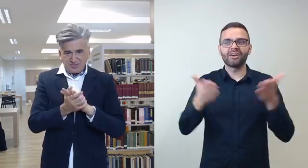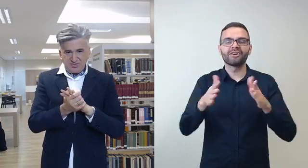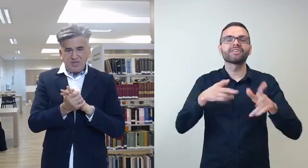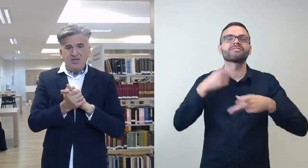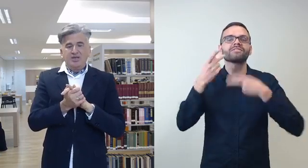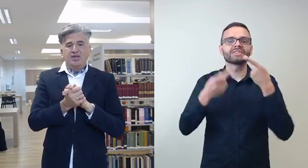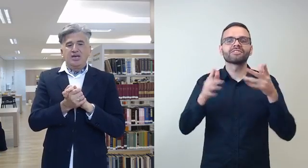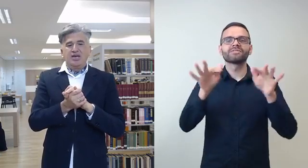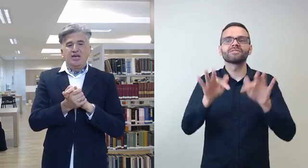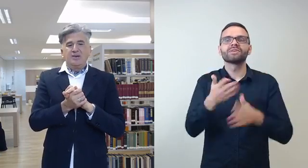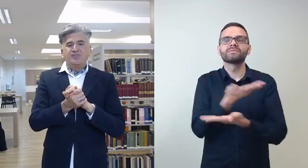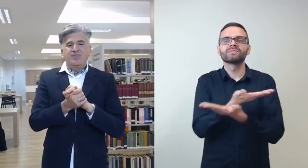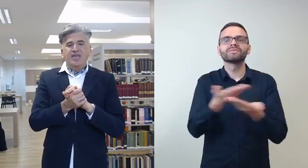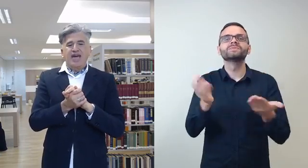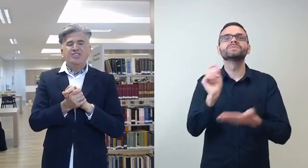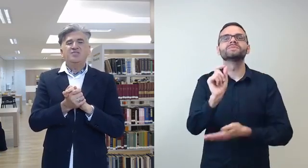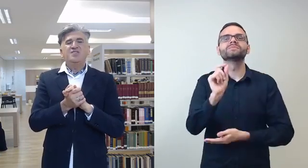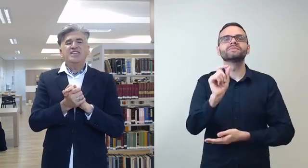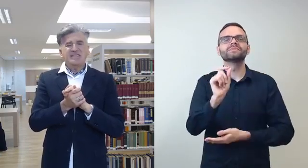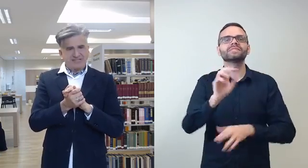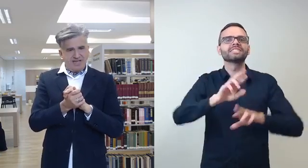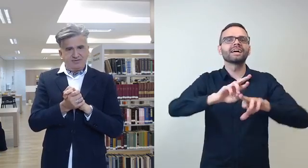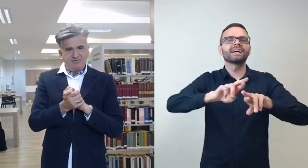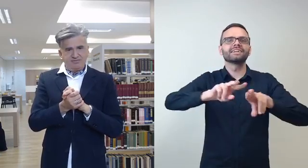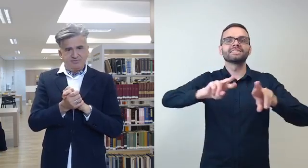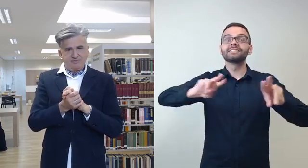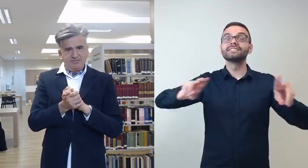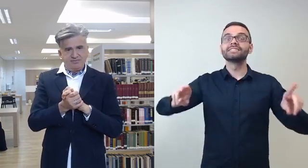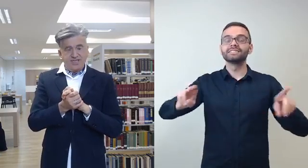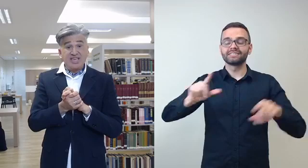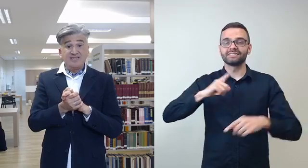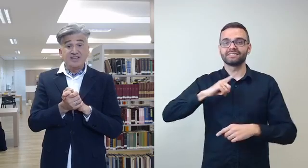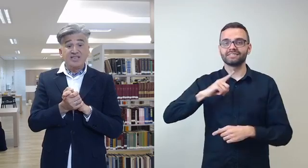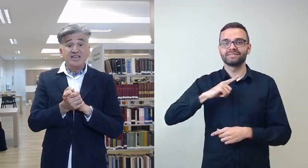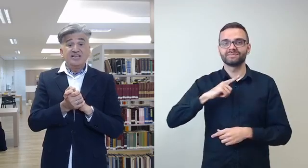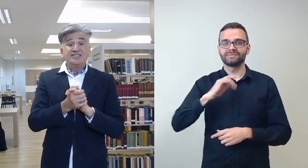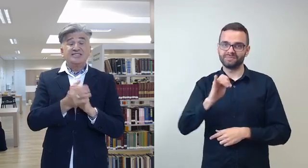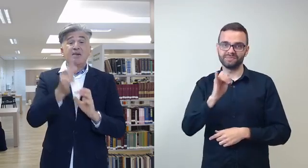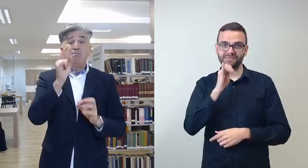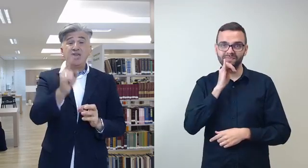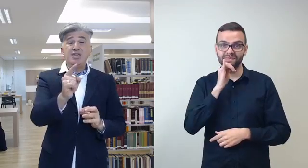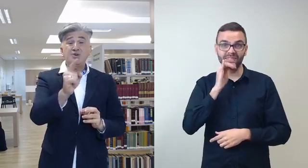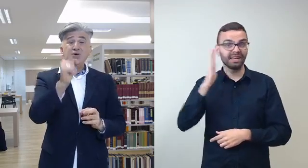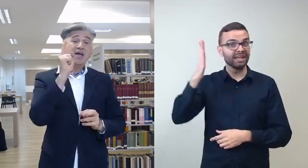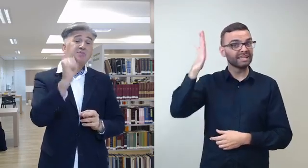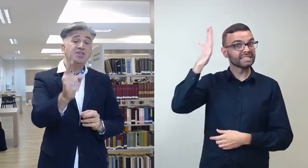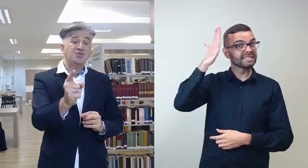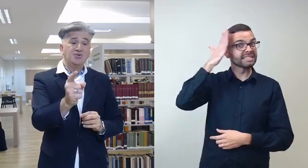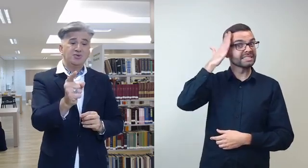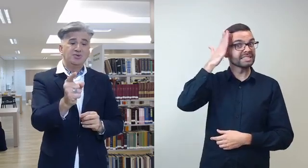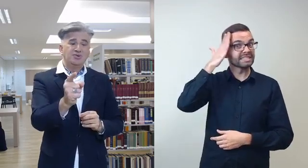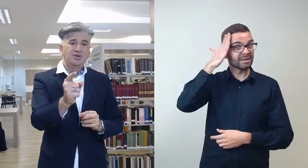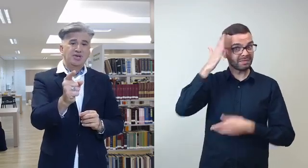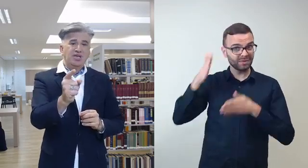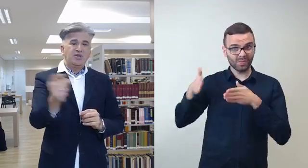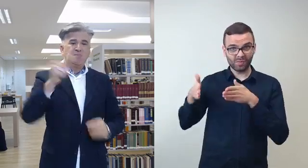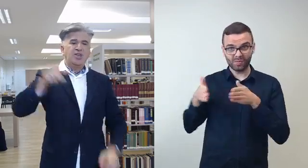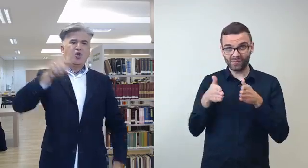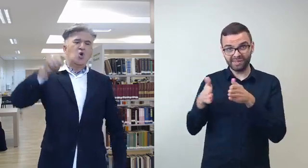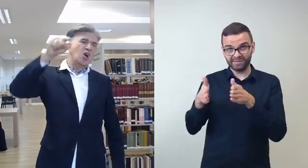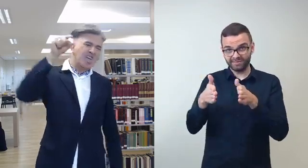seguinte. A diferença entre saber o caminho